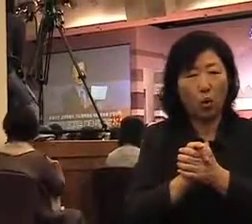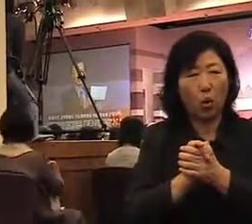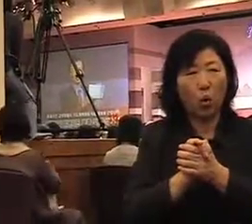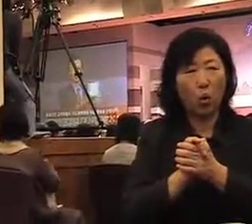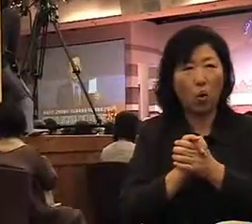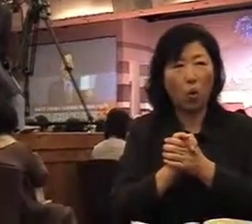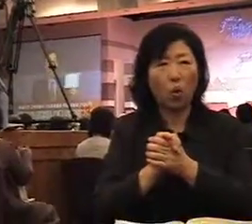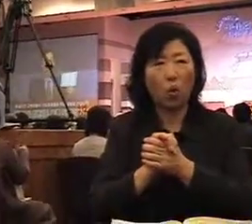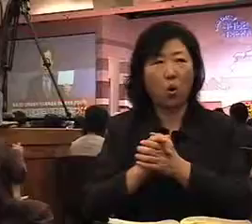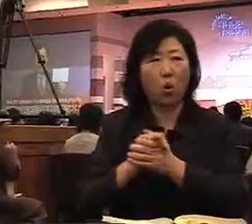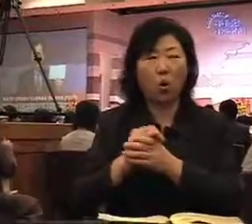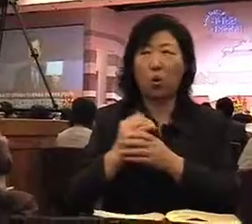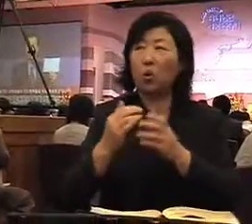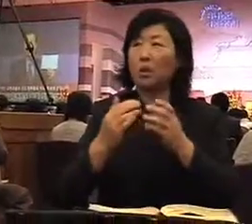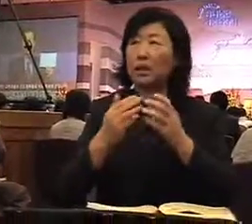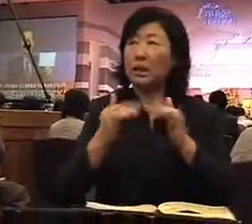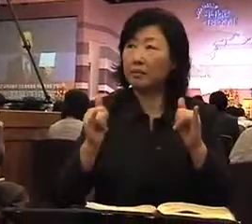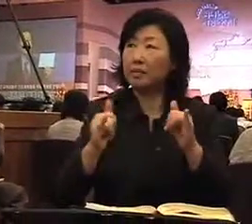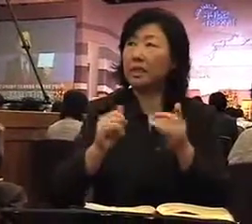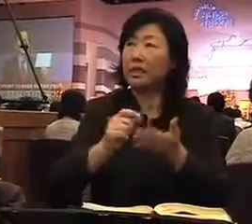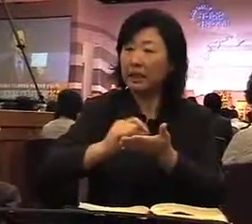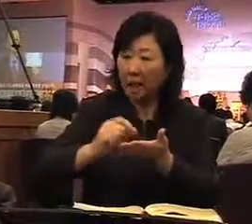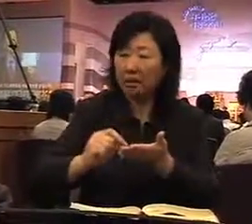여러분 오늘까지 꼭 써주시길 바랍니다.